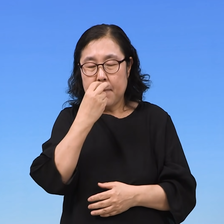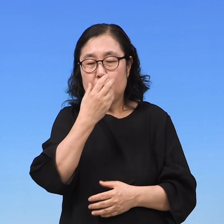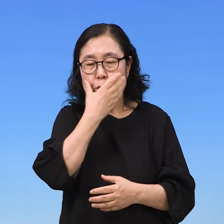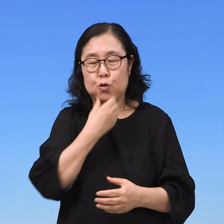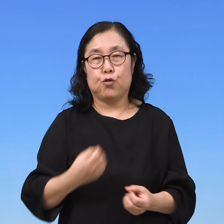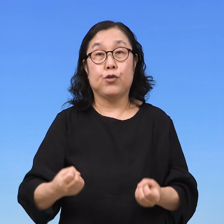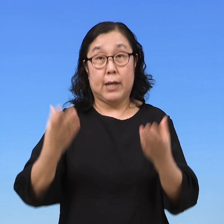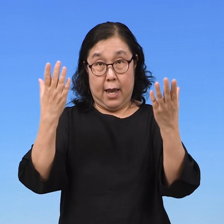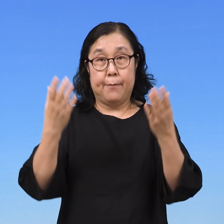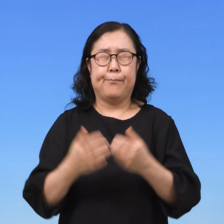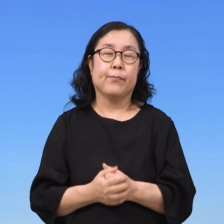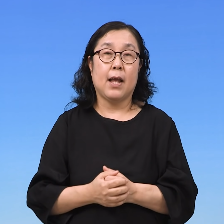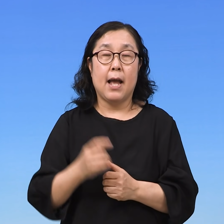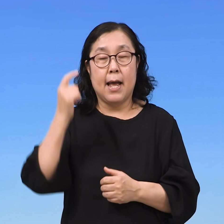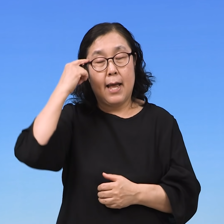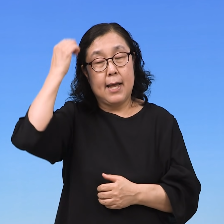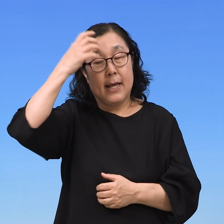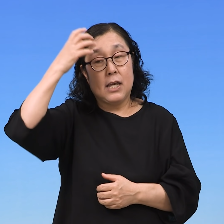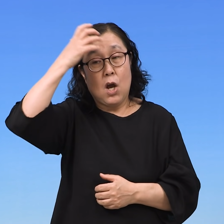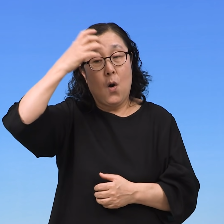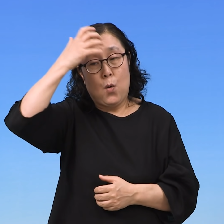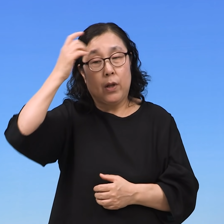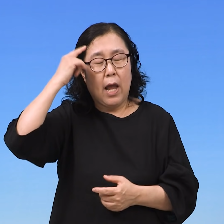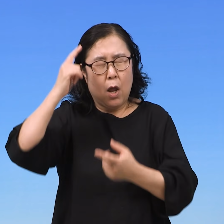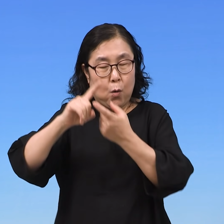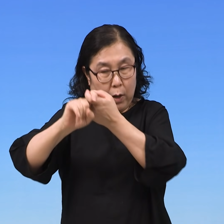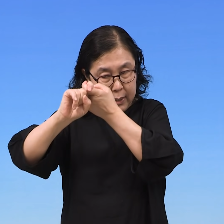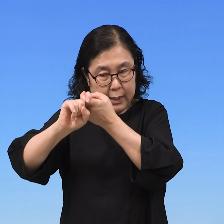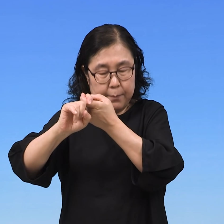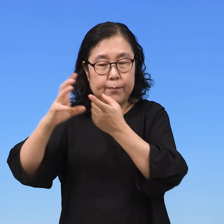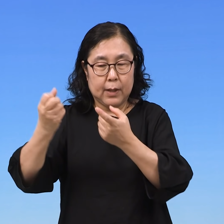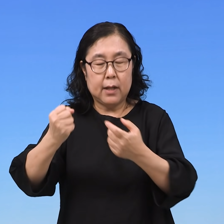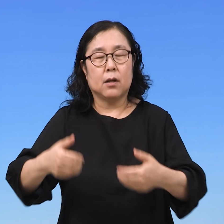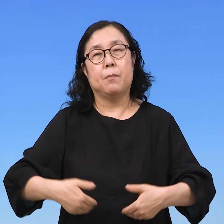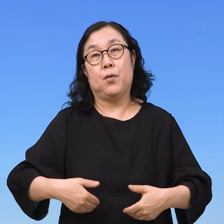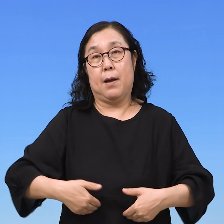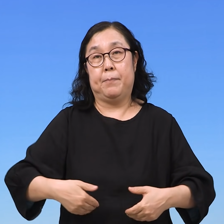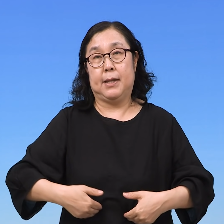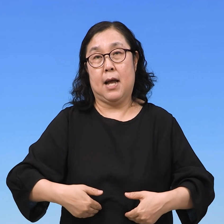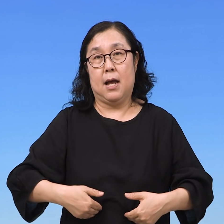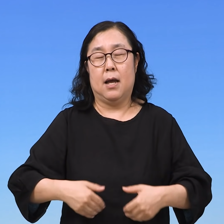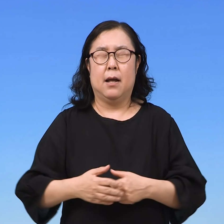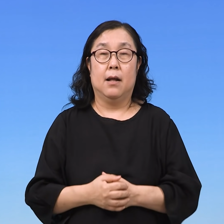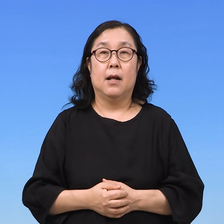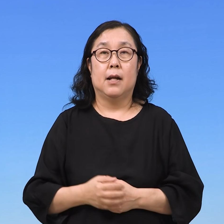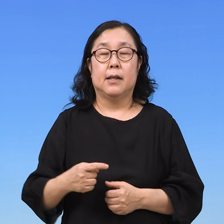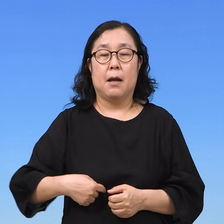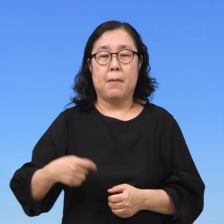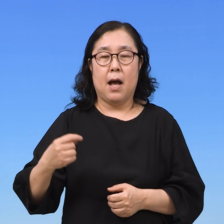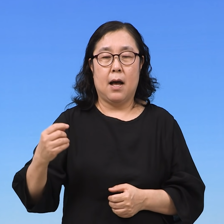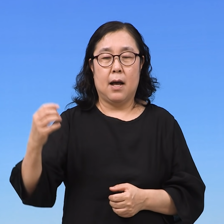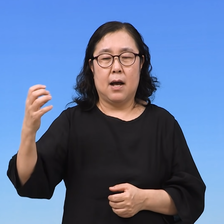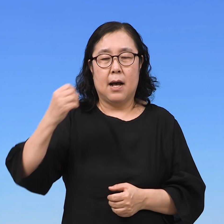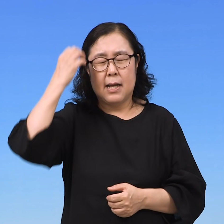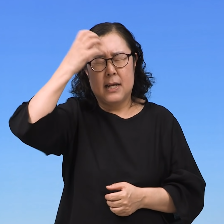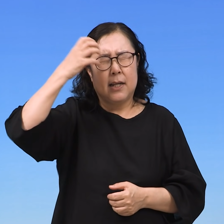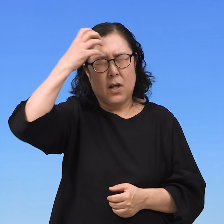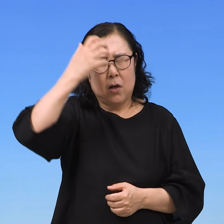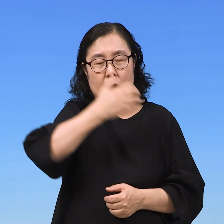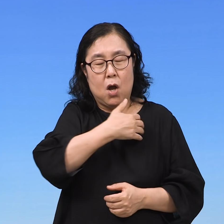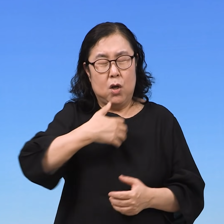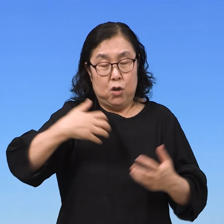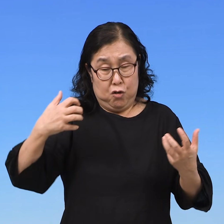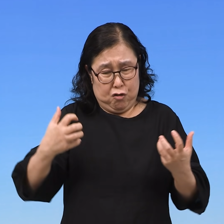영혼에 관심을 갖자는 거죠. 막 새벽 부흥에 은혜 받고 막 성령 충만하고 이거 지금 로또 사야 되겠다, 막